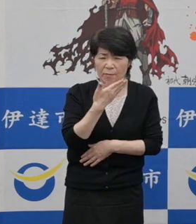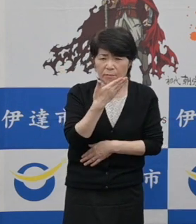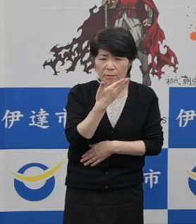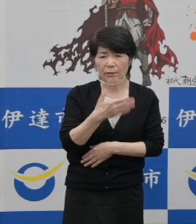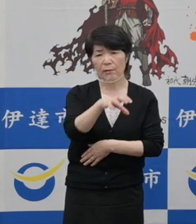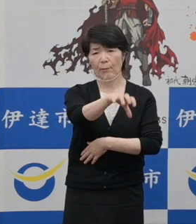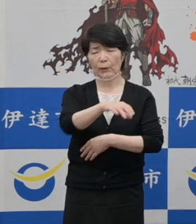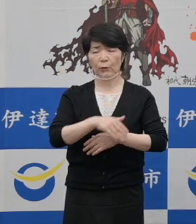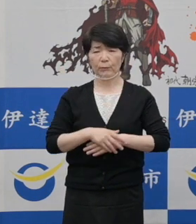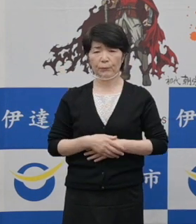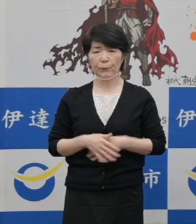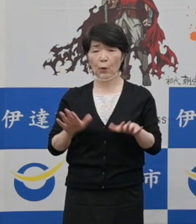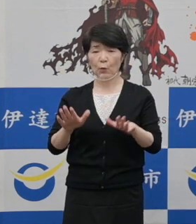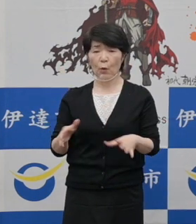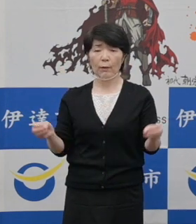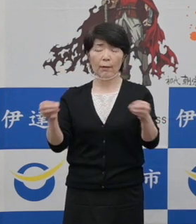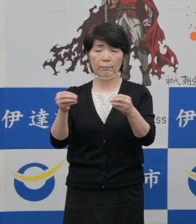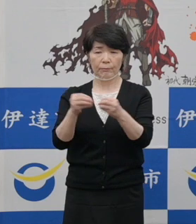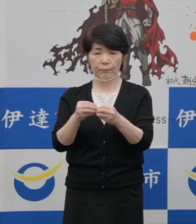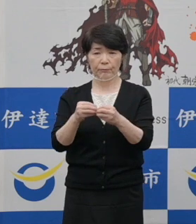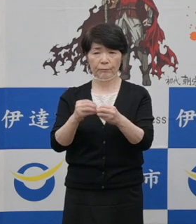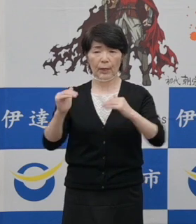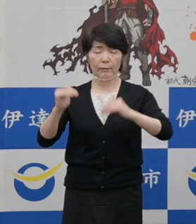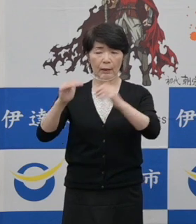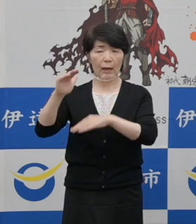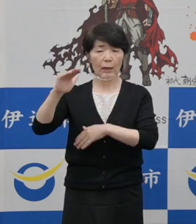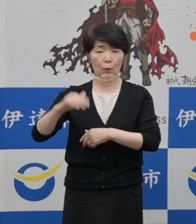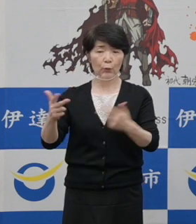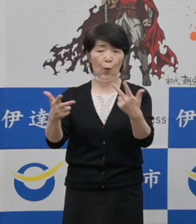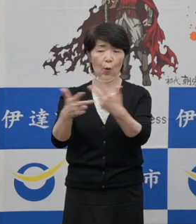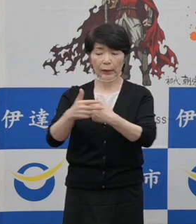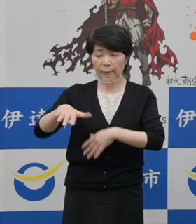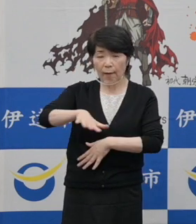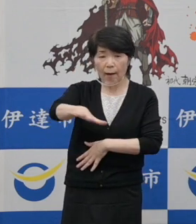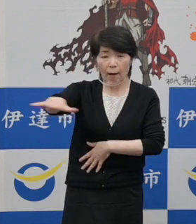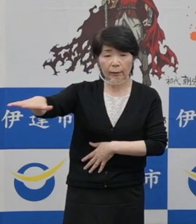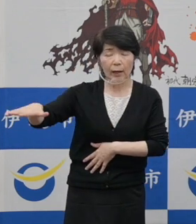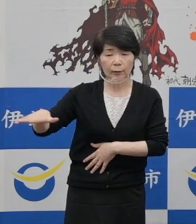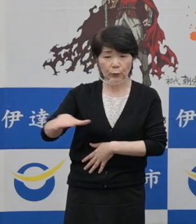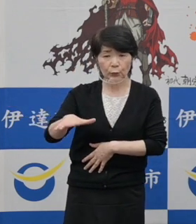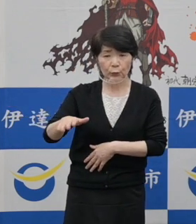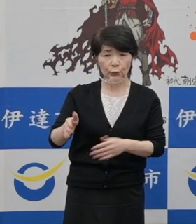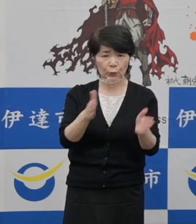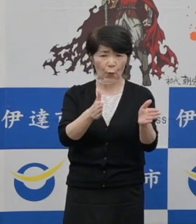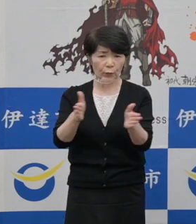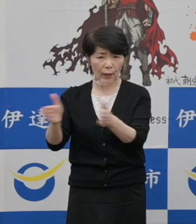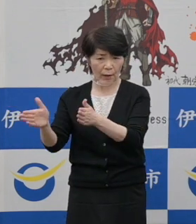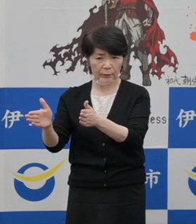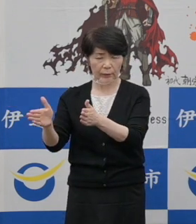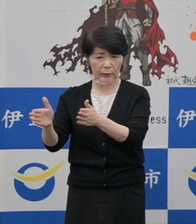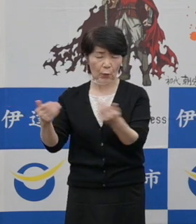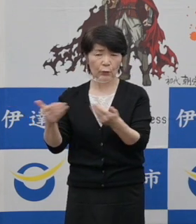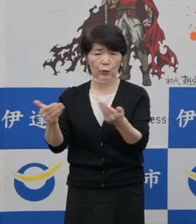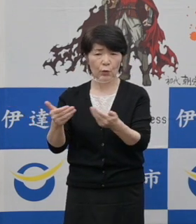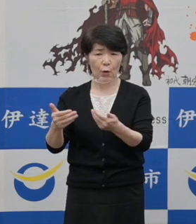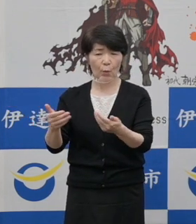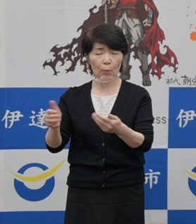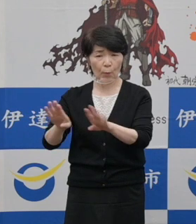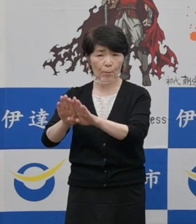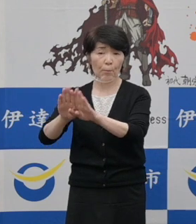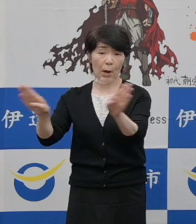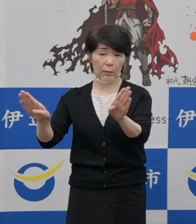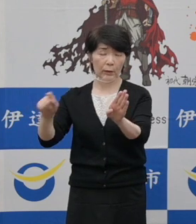せて高岡駅北地区土地区画整理事業をも行われますので、それによりま